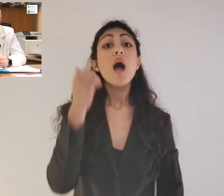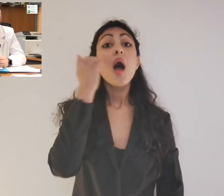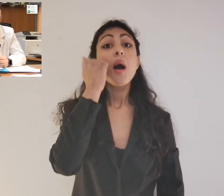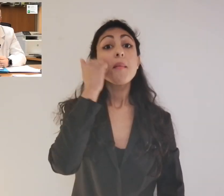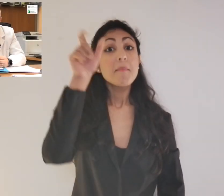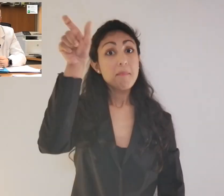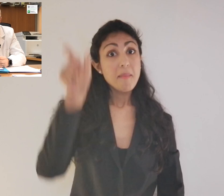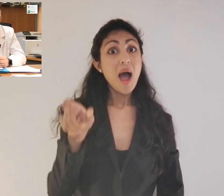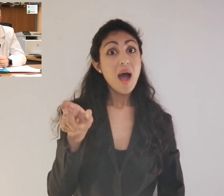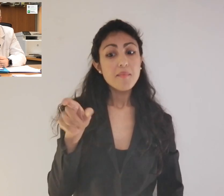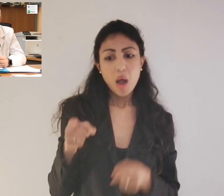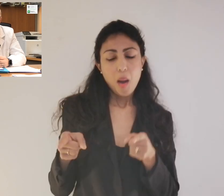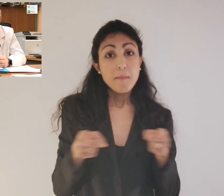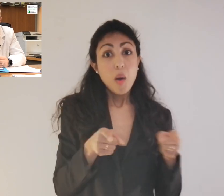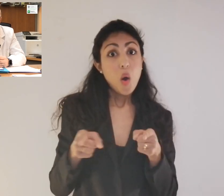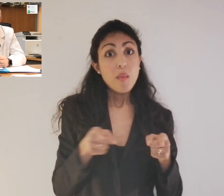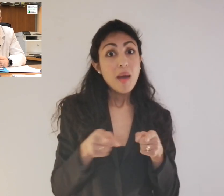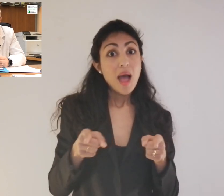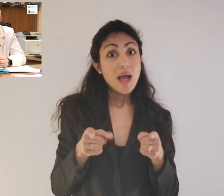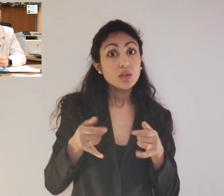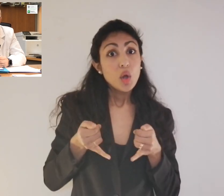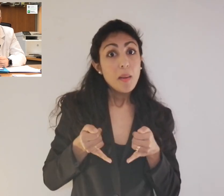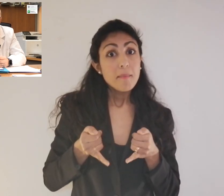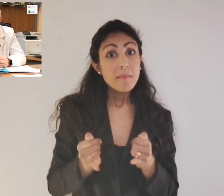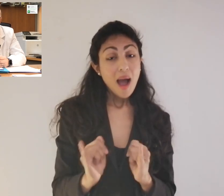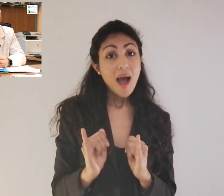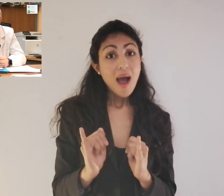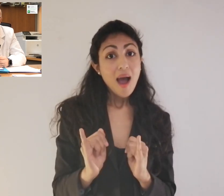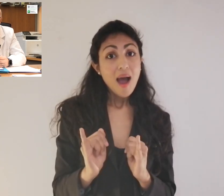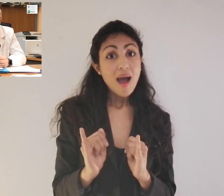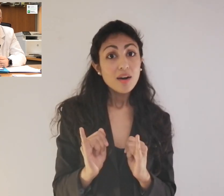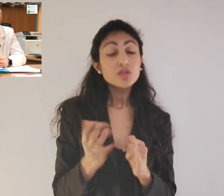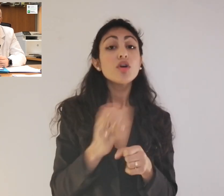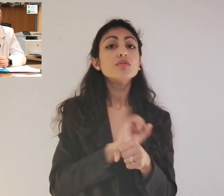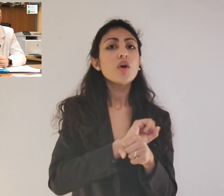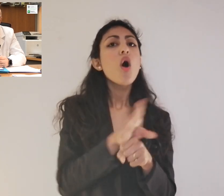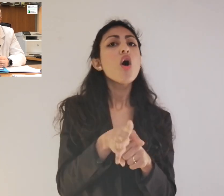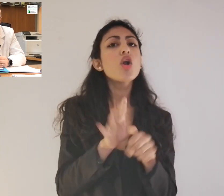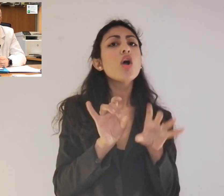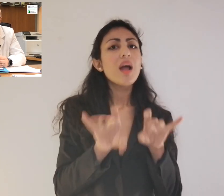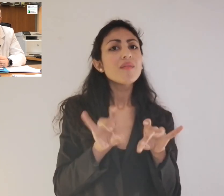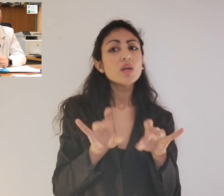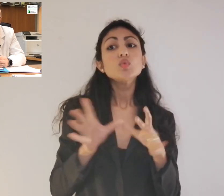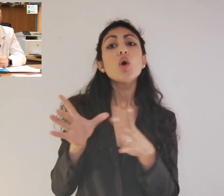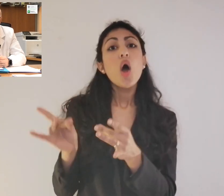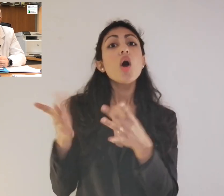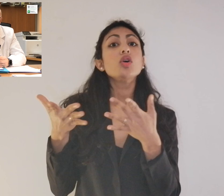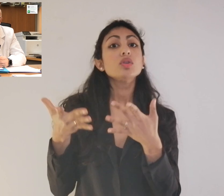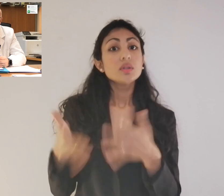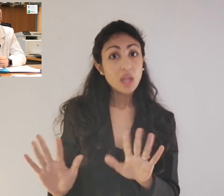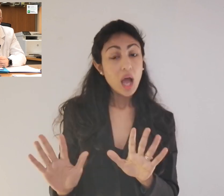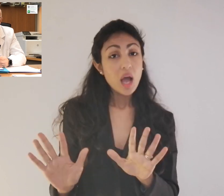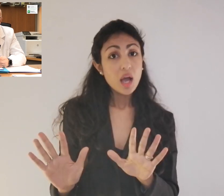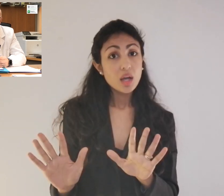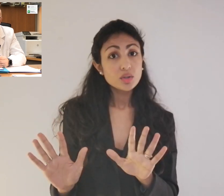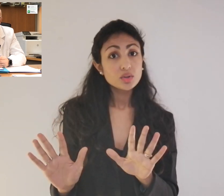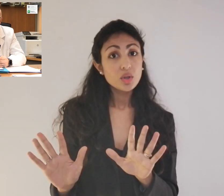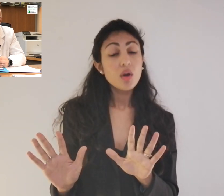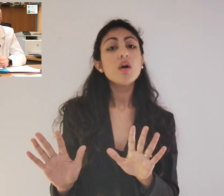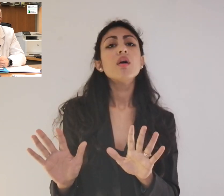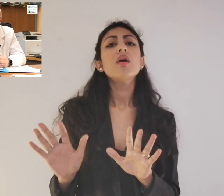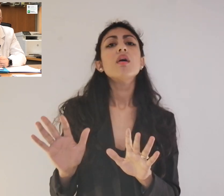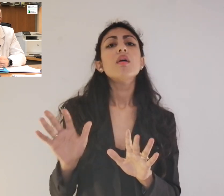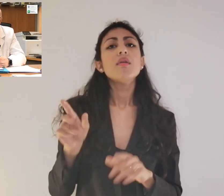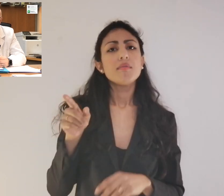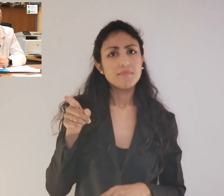Una mamma che al momento del parto è conosciuta essere positiva per